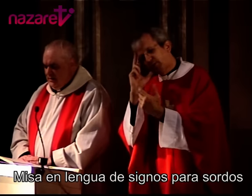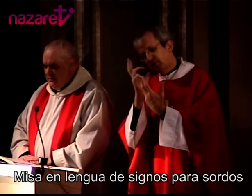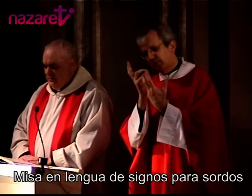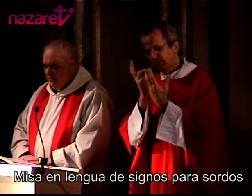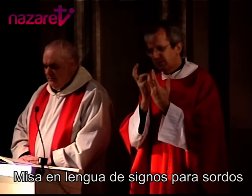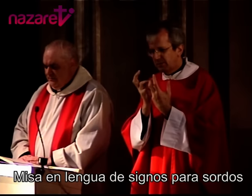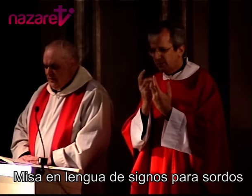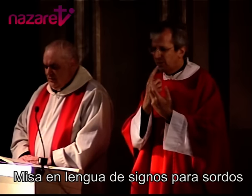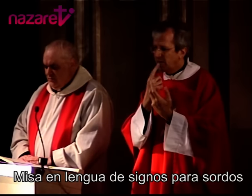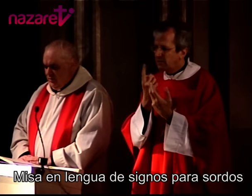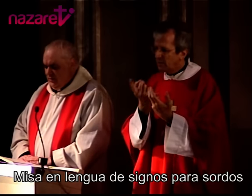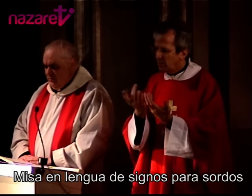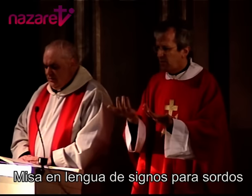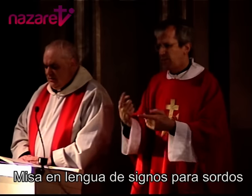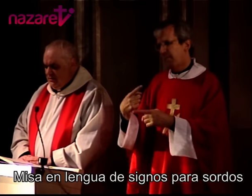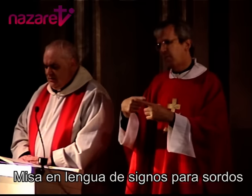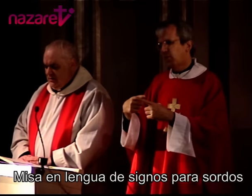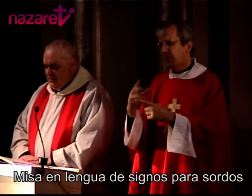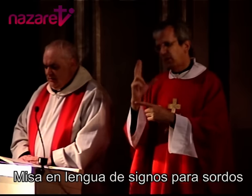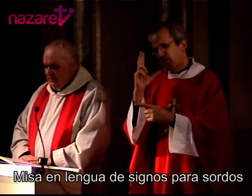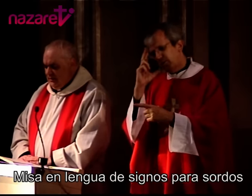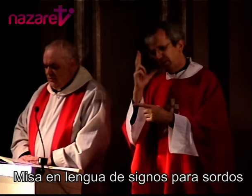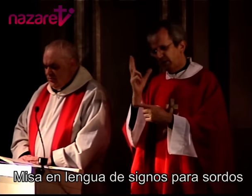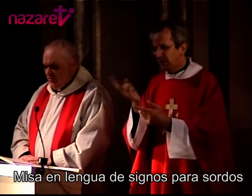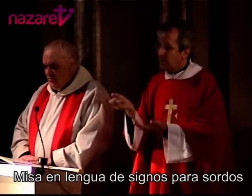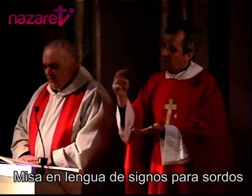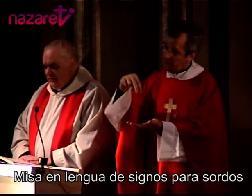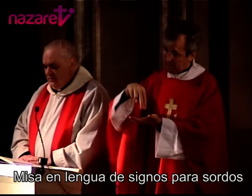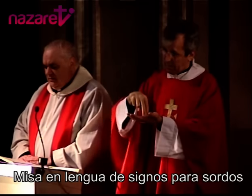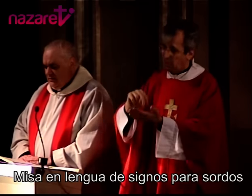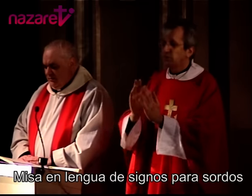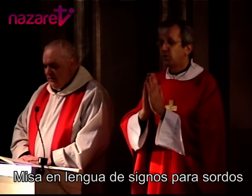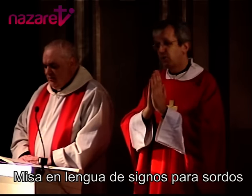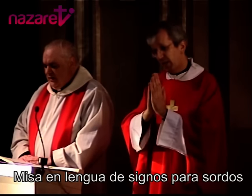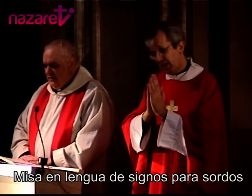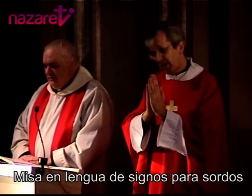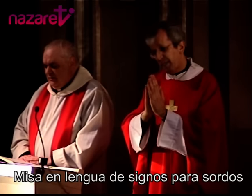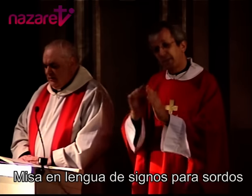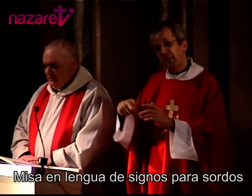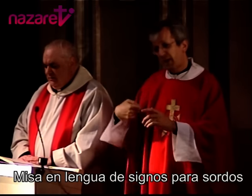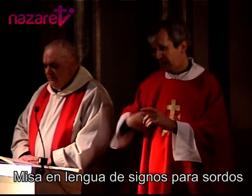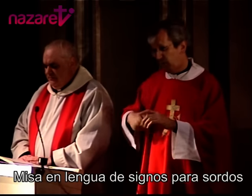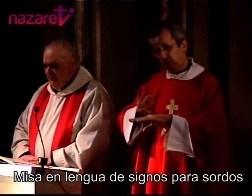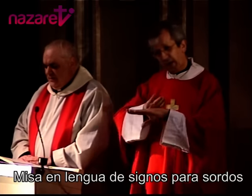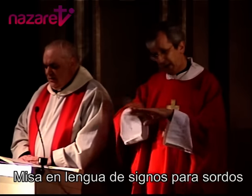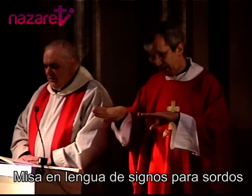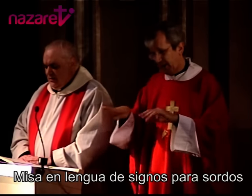y les dijo: «¿Por qué dormís? Levantaos y orad, para no caer en